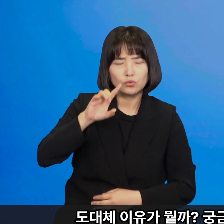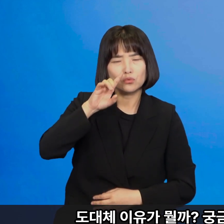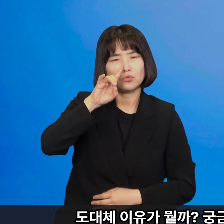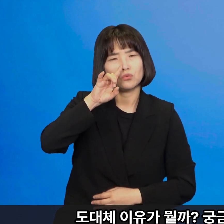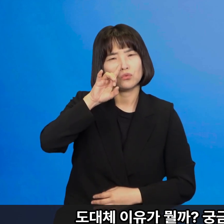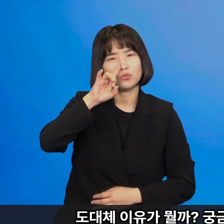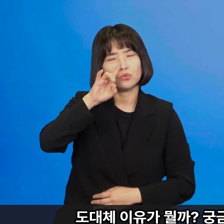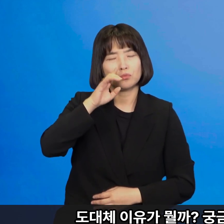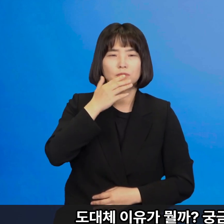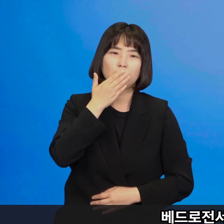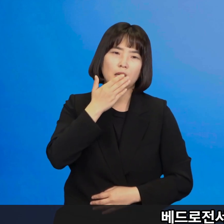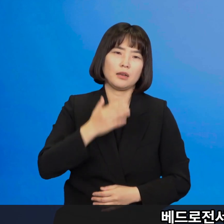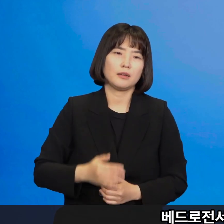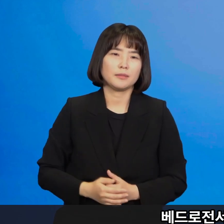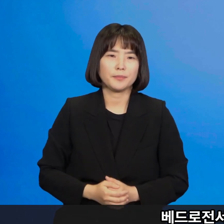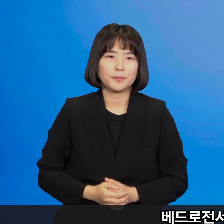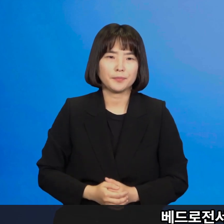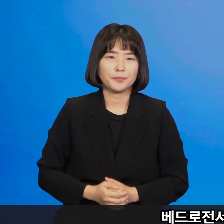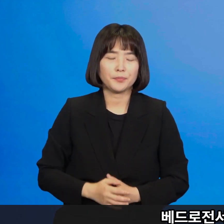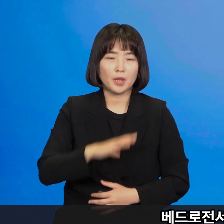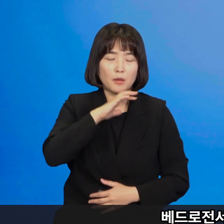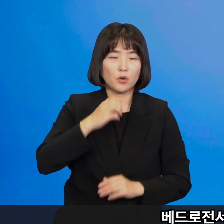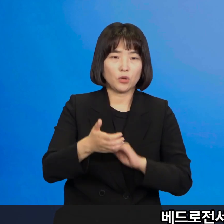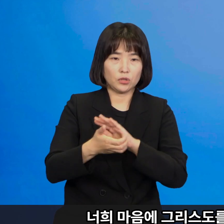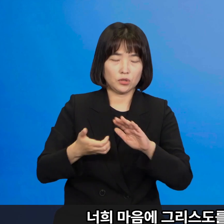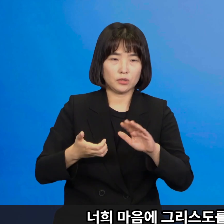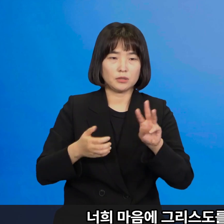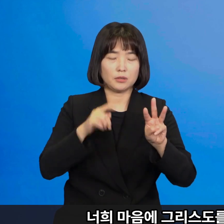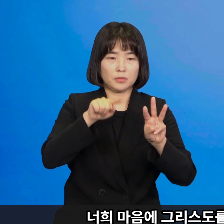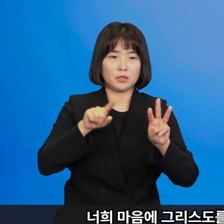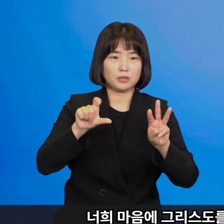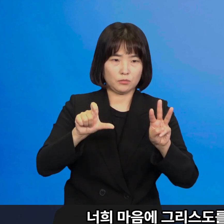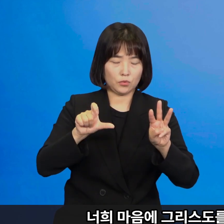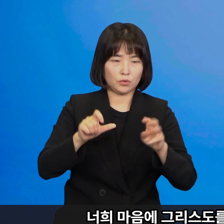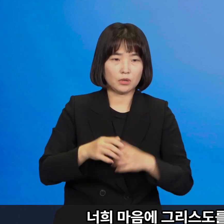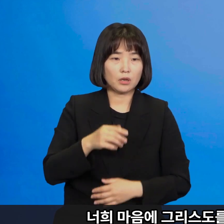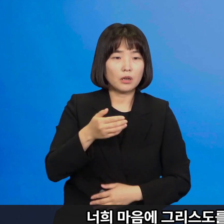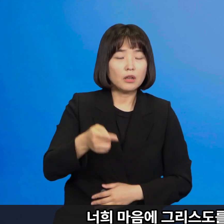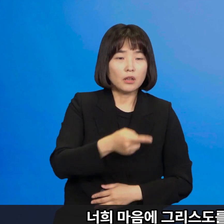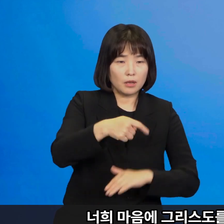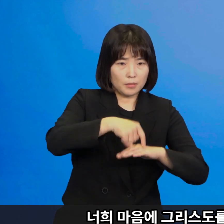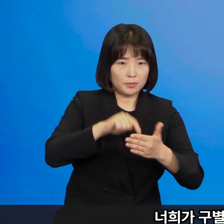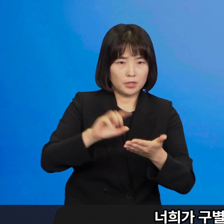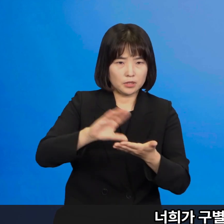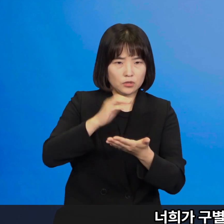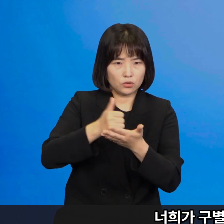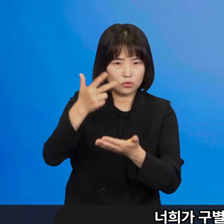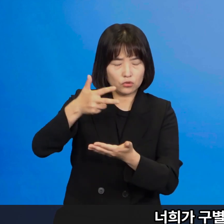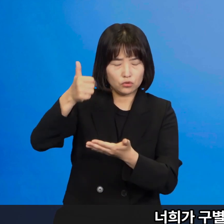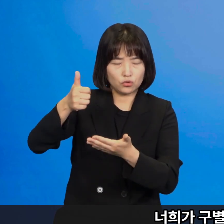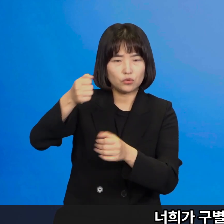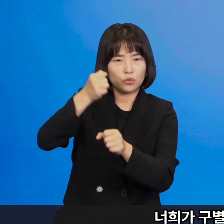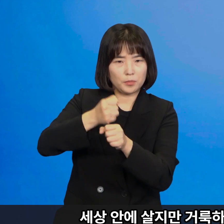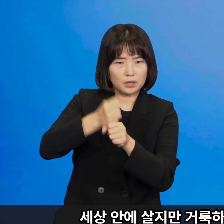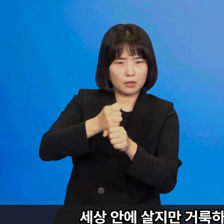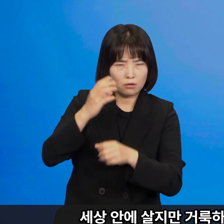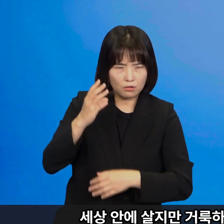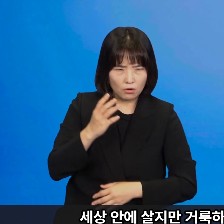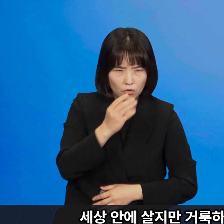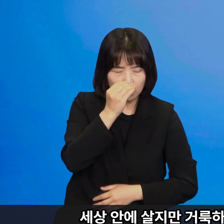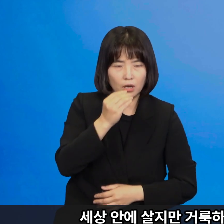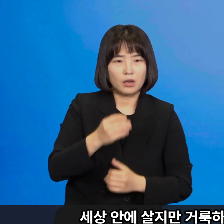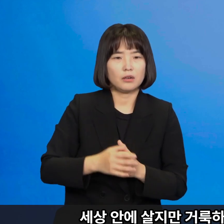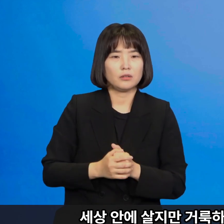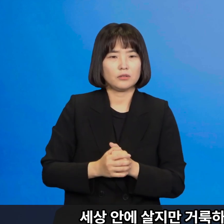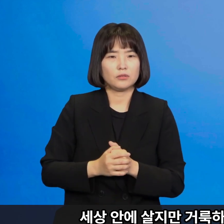궁금증을 자아내게 되는 겁니다. 베드로전서 3장 15절에 너희 마음에 그리스도를 주로 삼아 거룩하게 하고 너희가 구별되어 살아가라. 세상